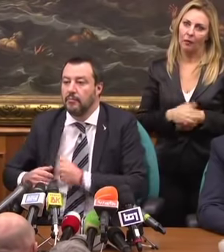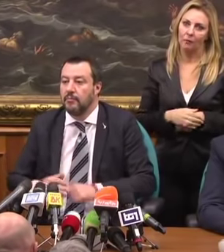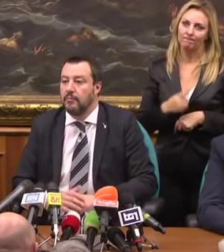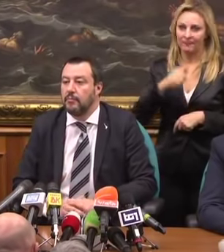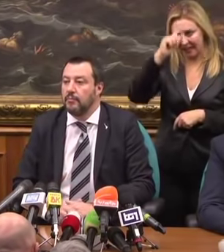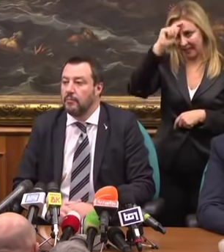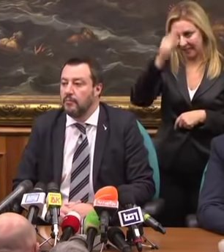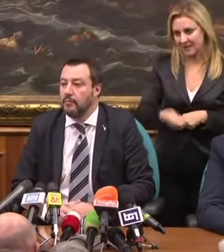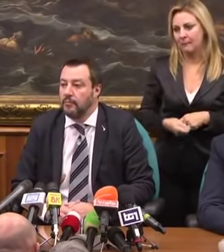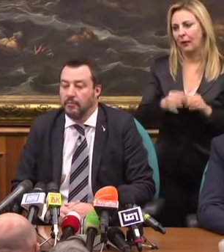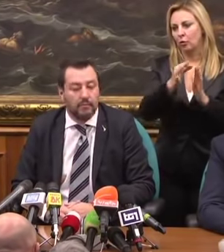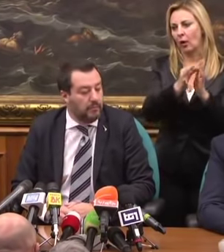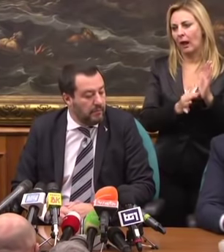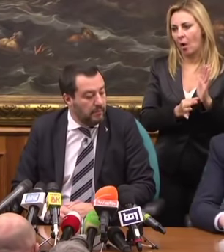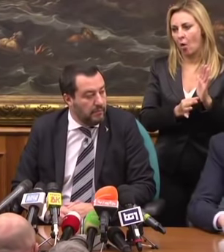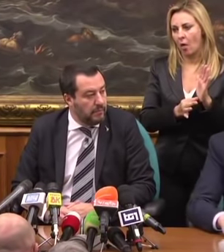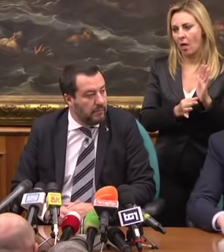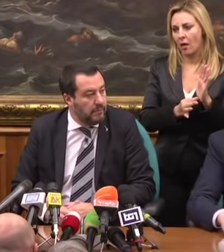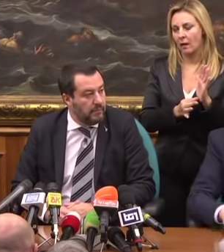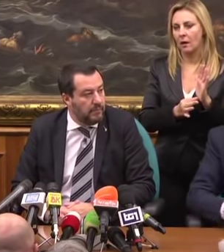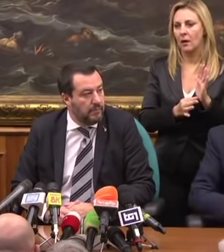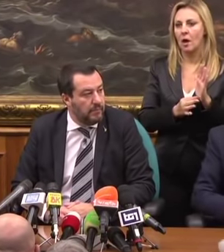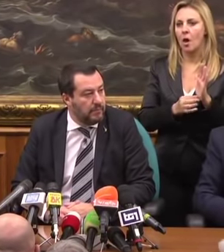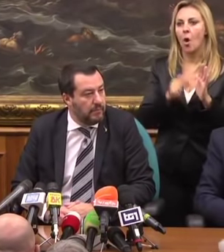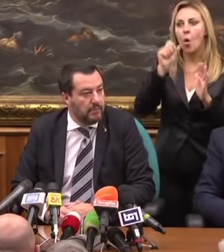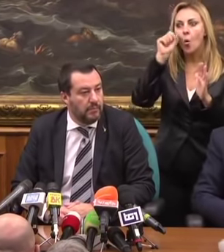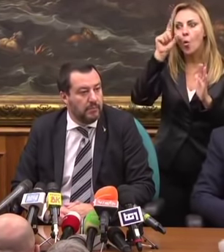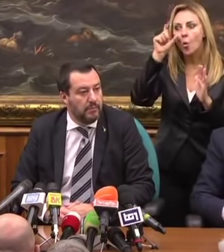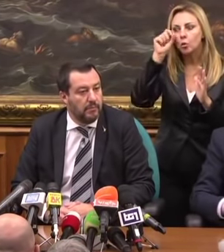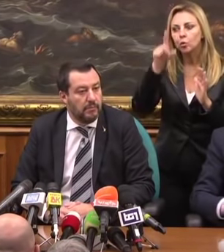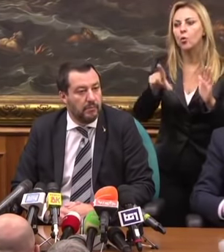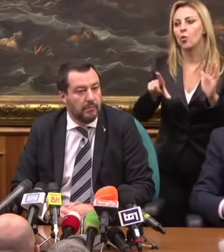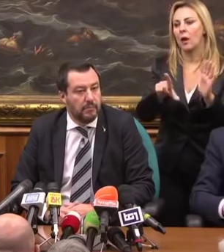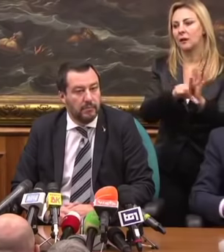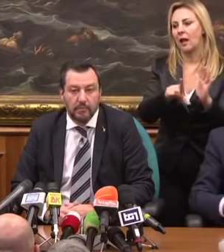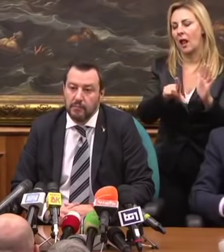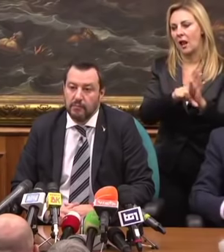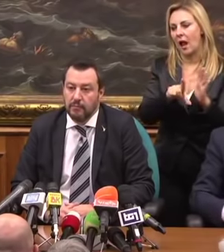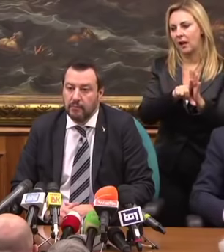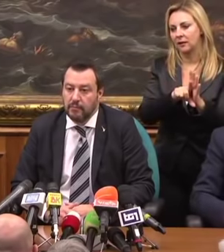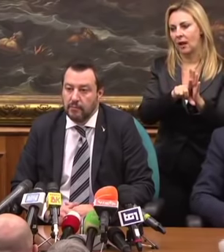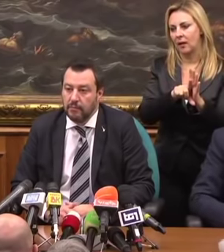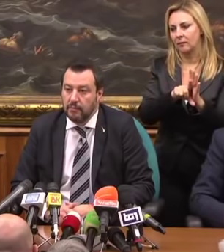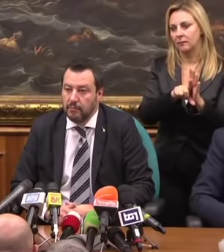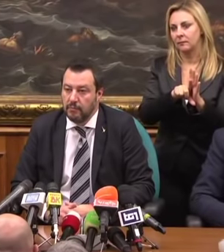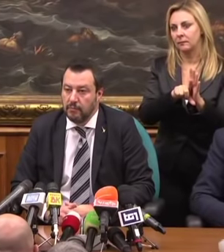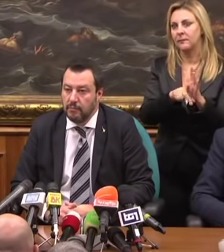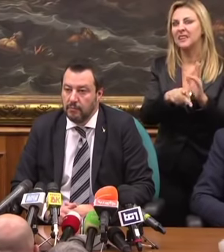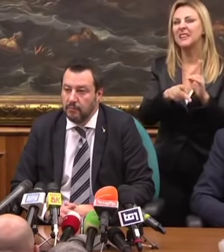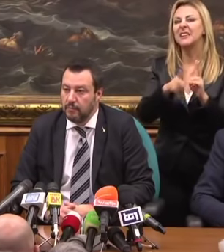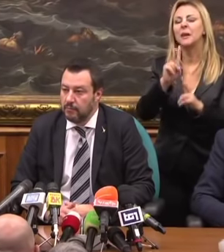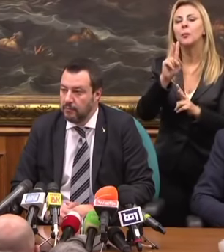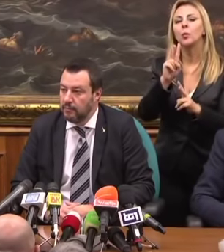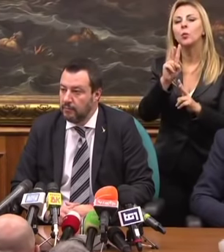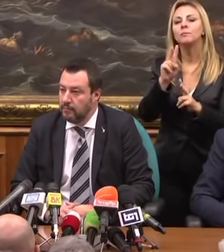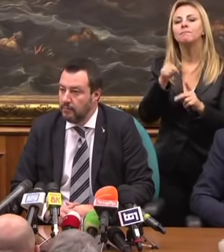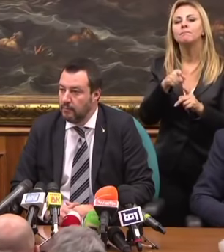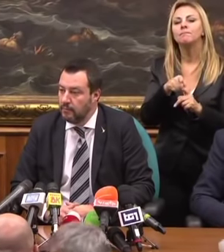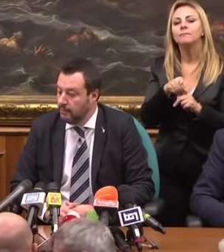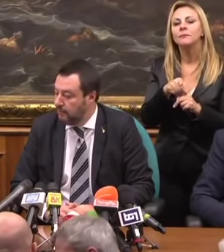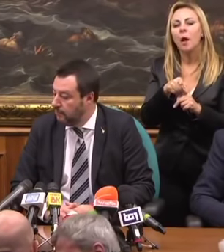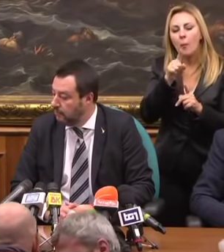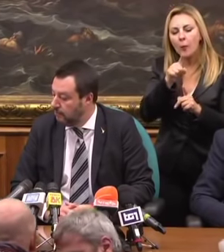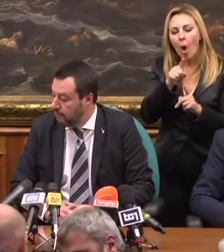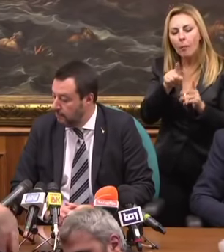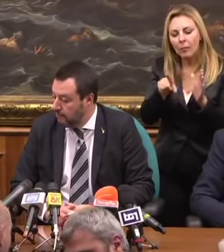il rispetto delle regole, la cultura della legalità e soprattutto l'accettazione delle stesse,